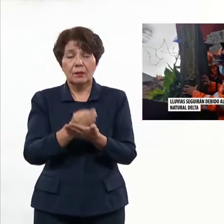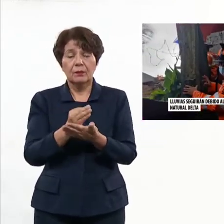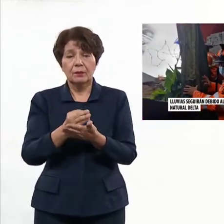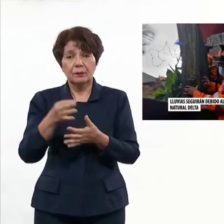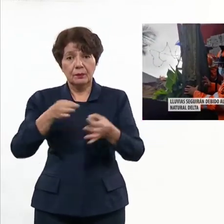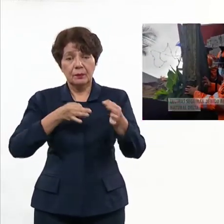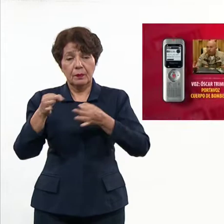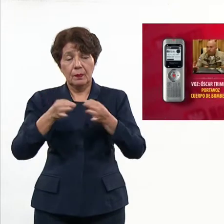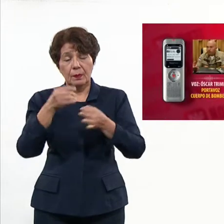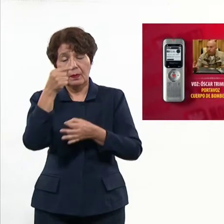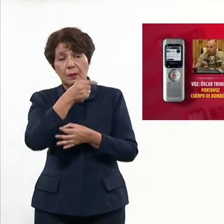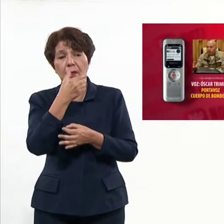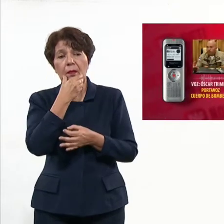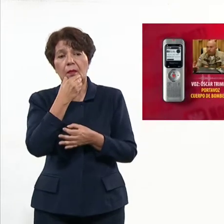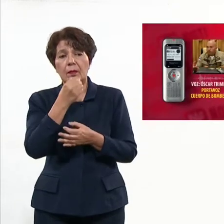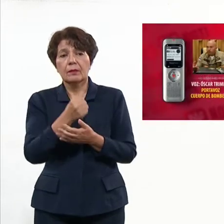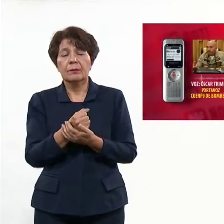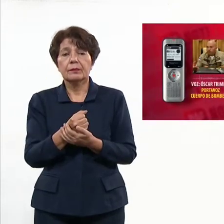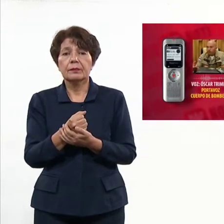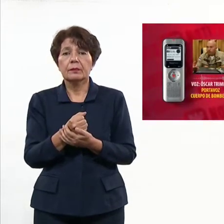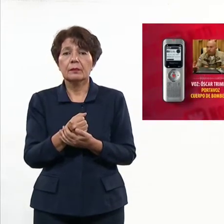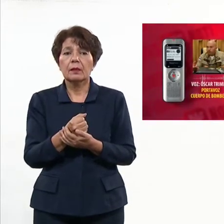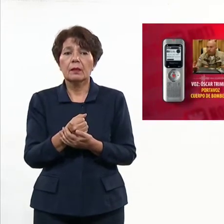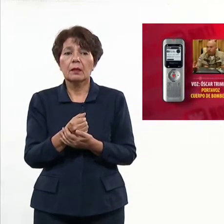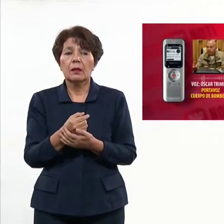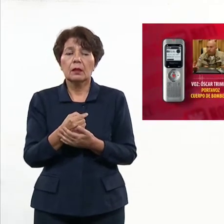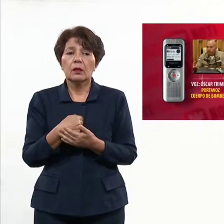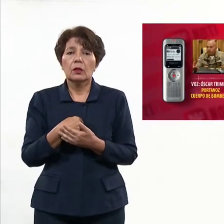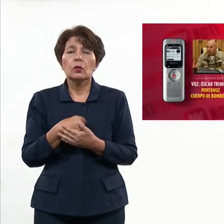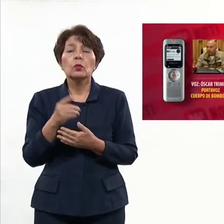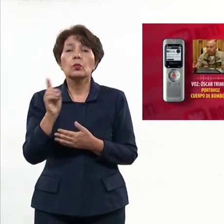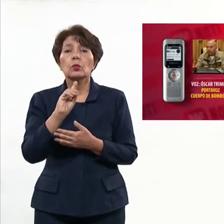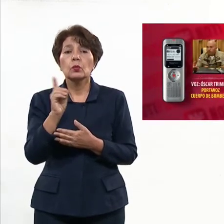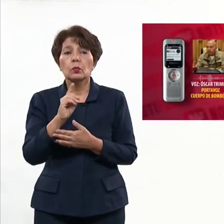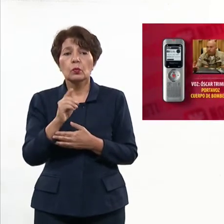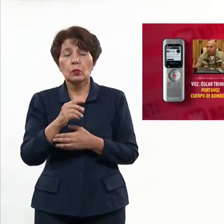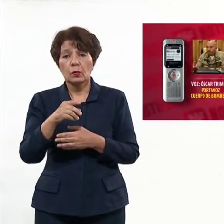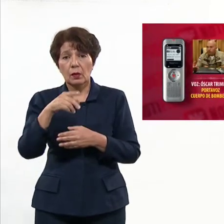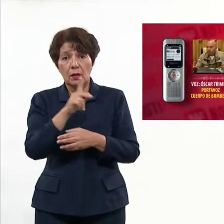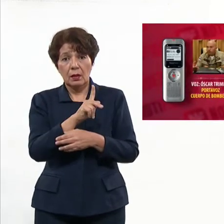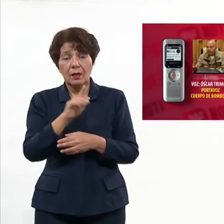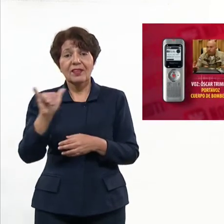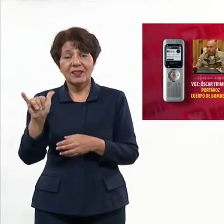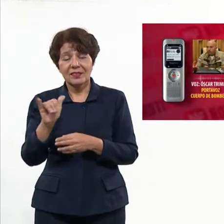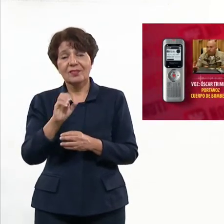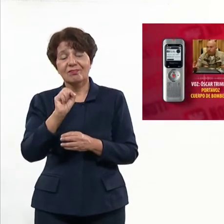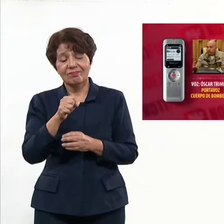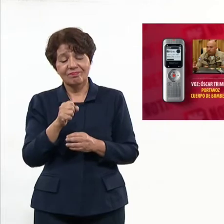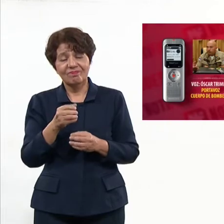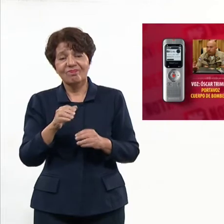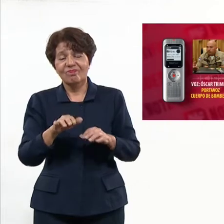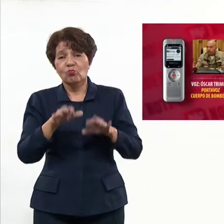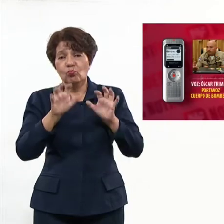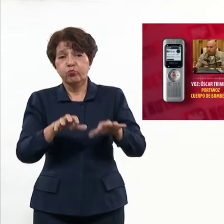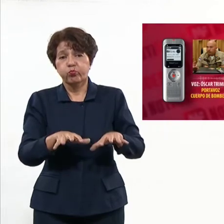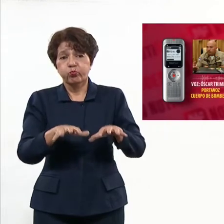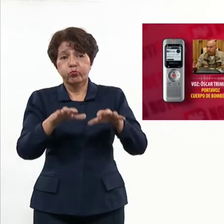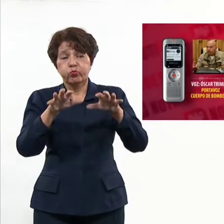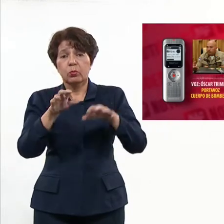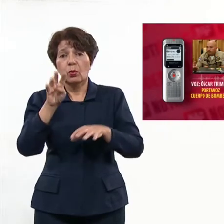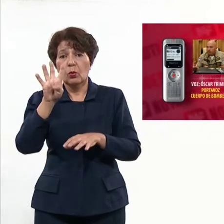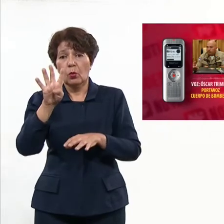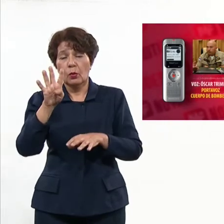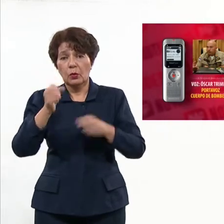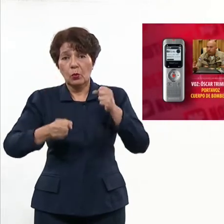óscar triminio solamente tuvimos represamientos en la segunda entrada en la colonia la que en el cual dejó cuatro vehículos